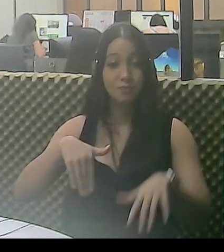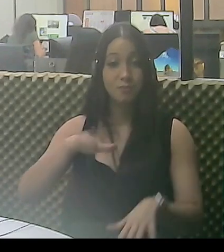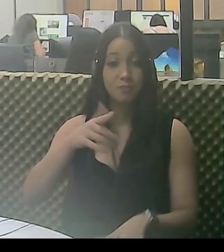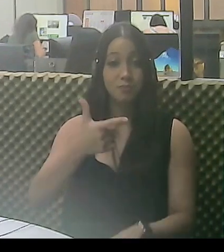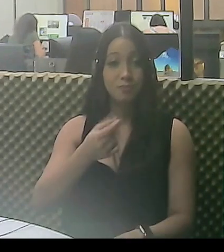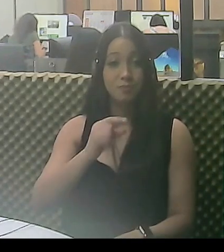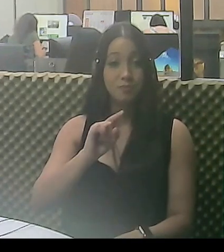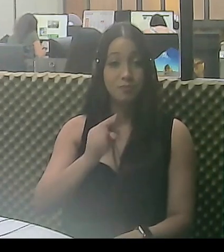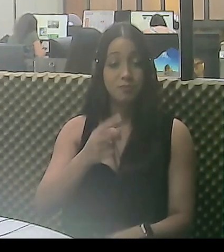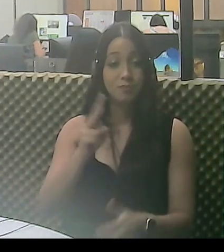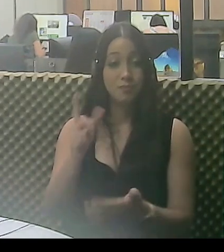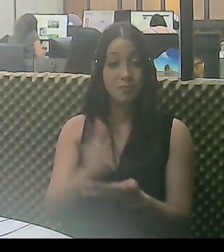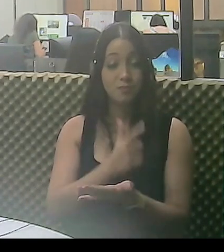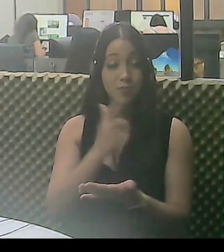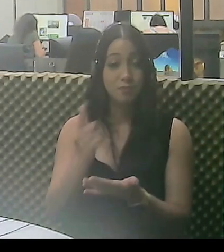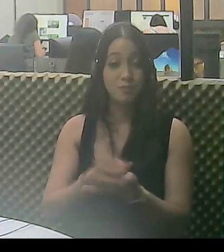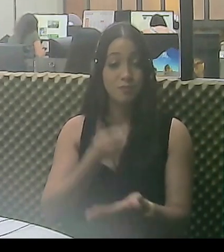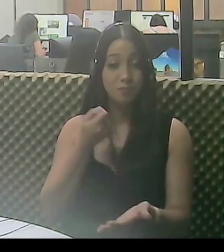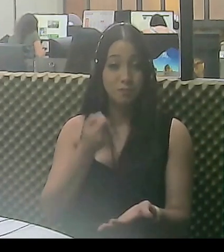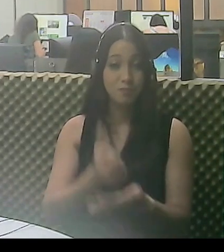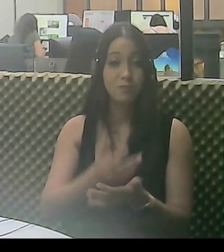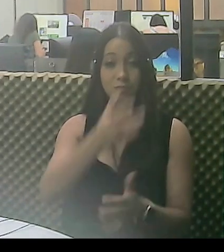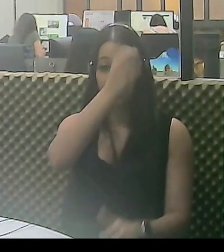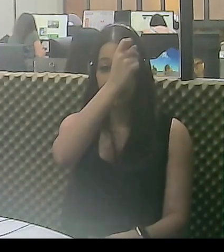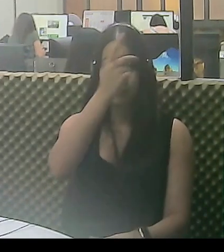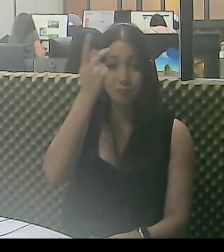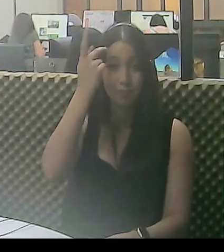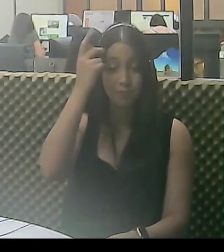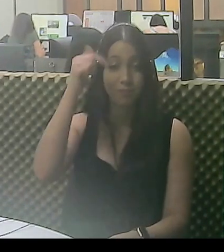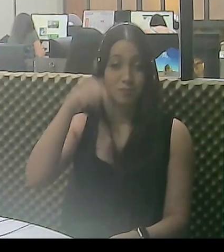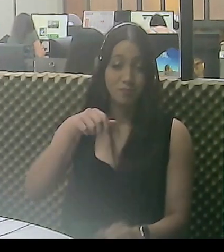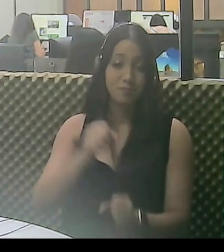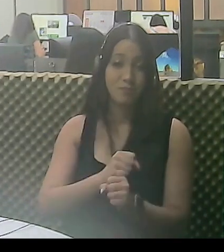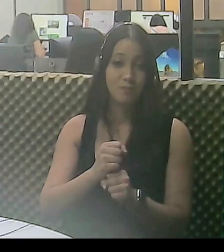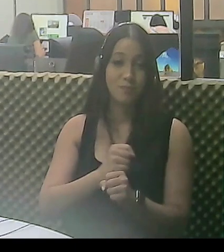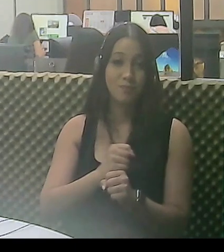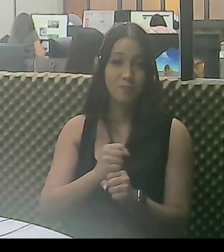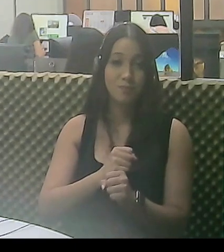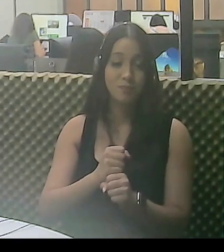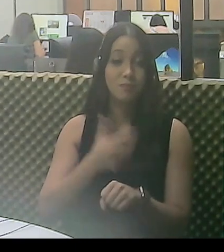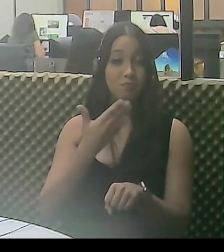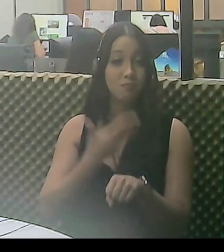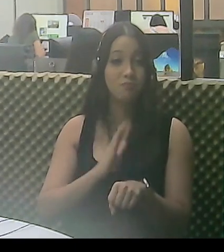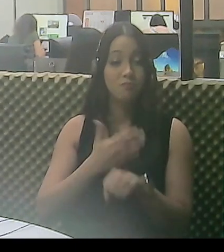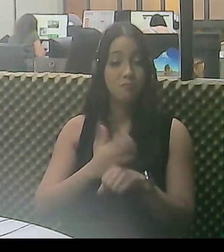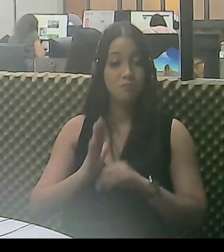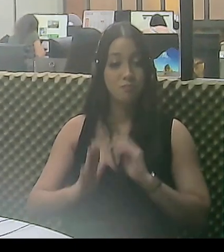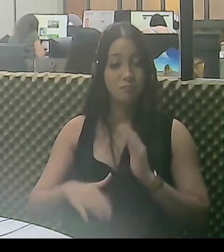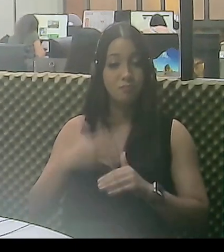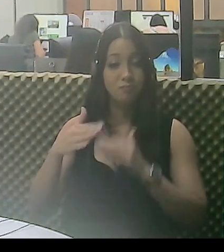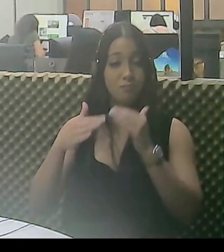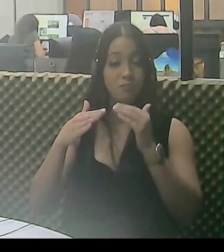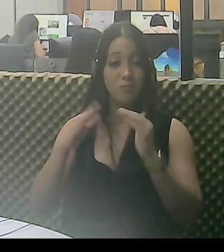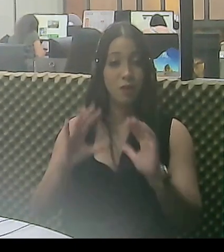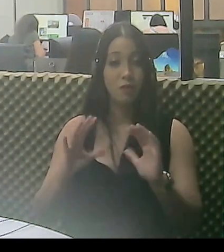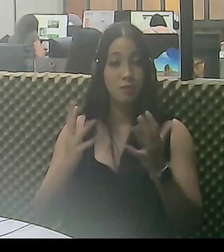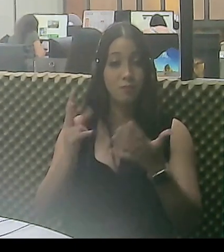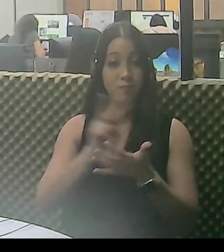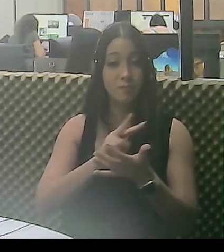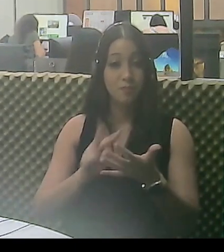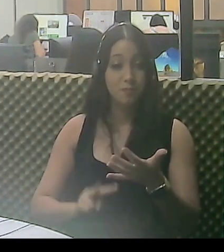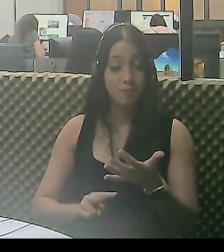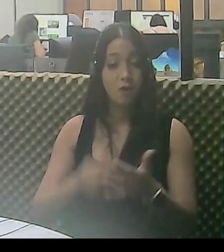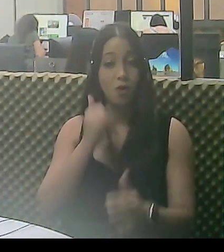mil obras literárias adquiridas pela Prefeitura neste ano. Entre as atividades desenvolvidas na Parada Literária,